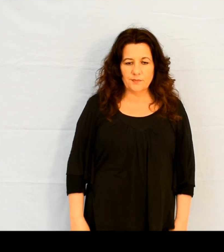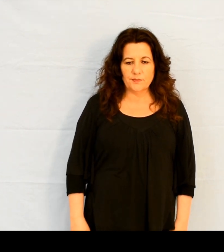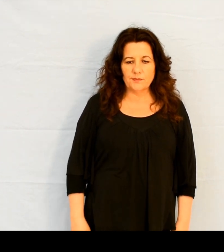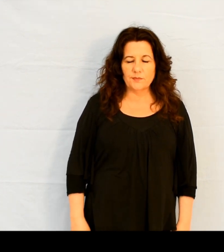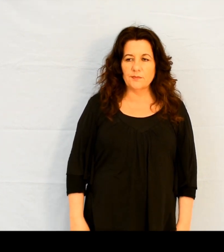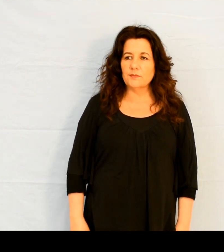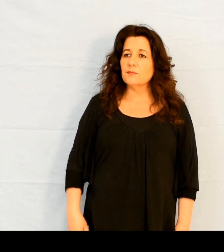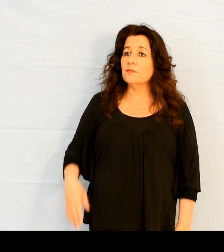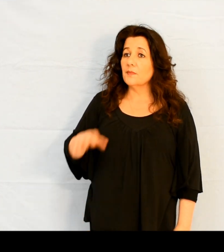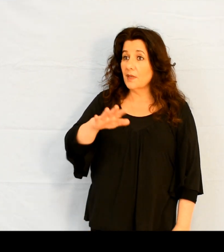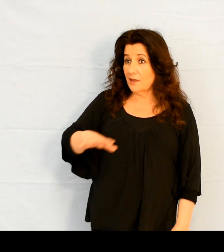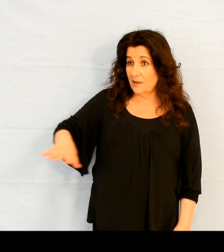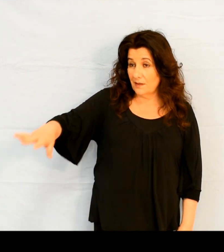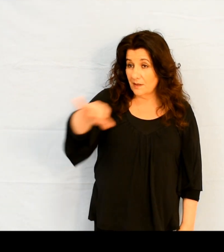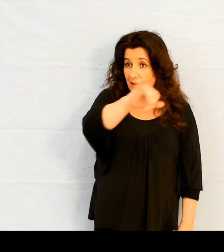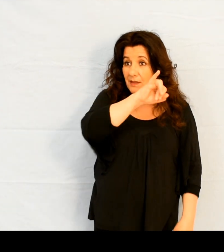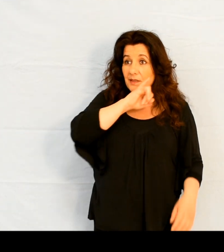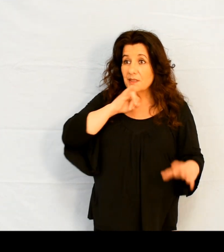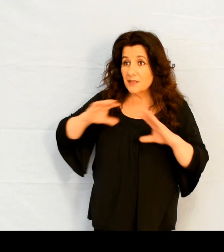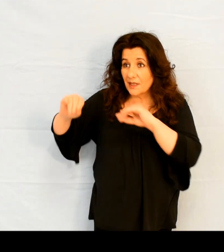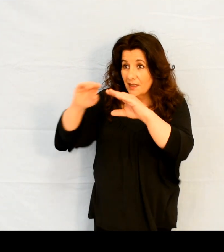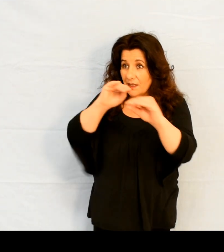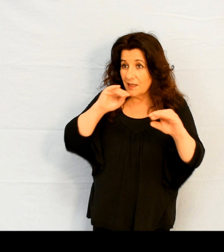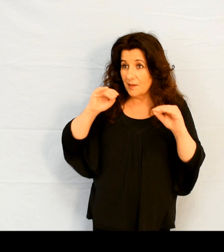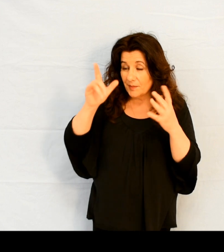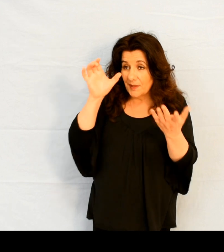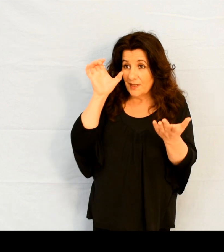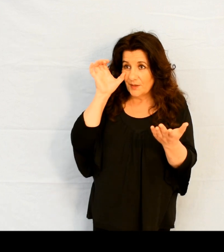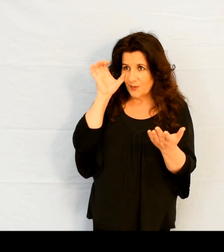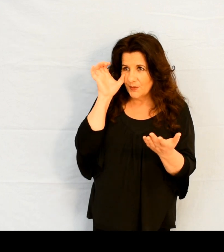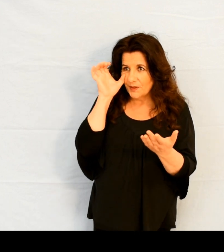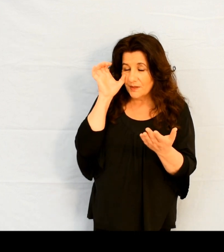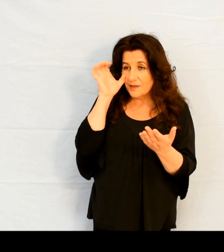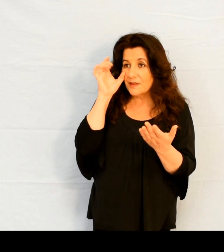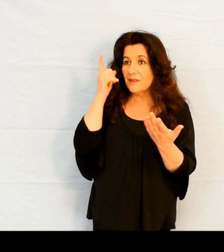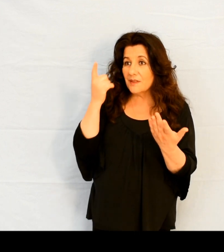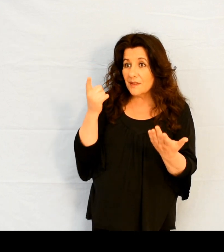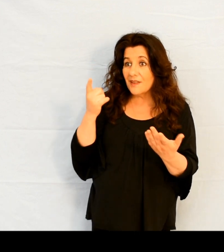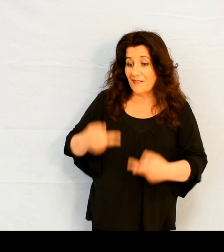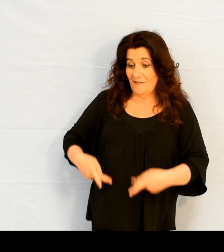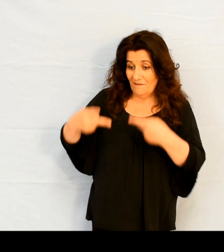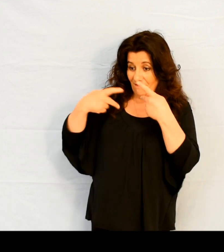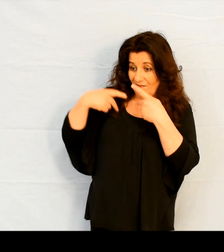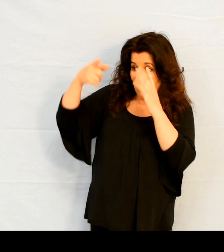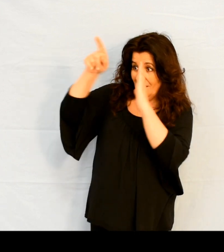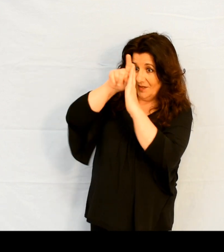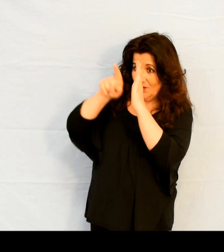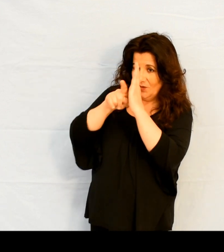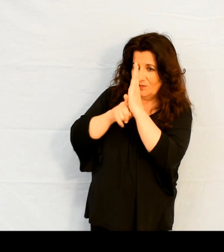Écoute Israël, les commandements de vie. Prête l'oreille pour acquérir la connaissance.